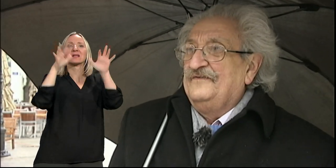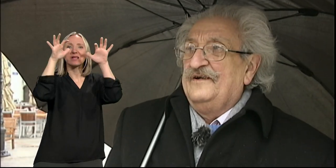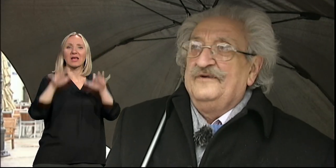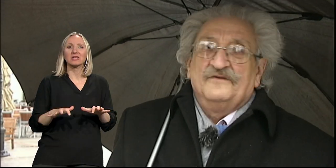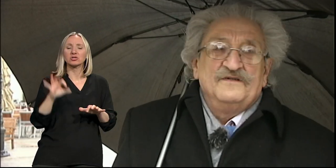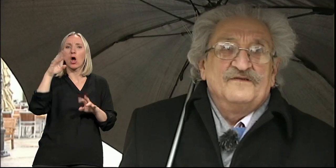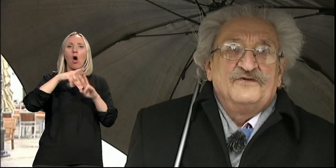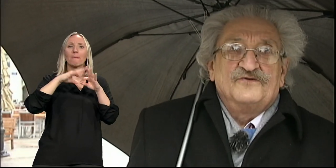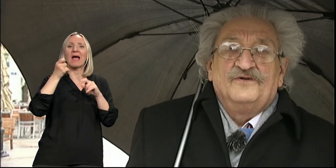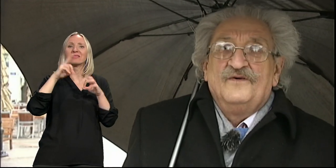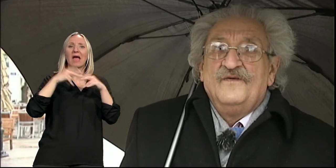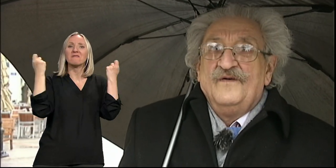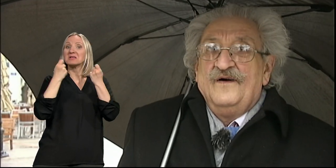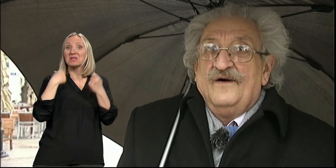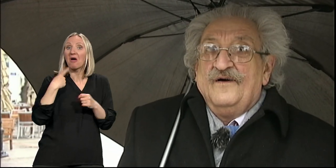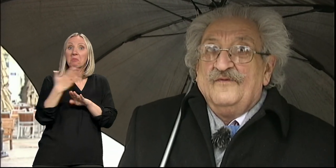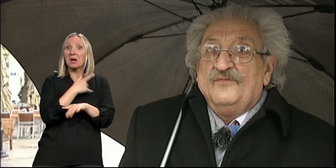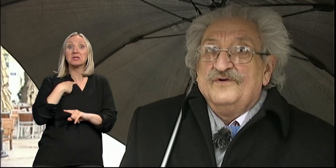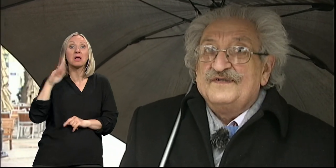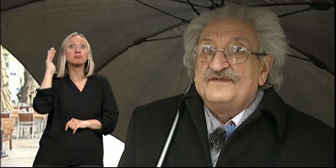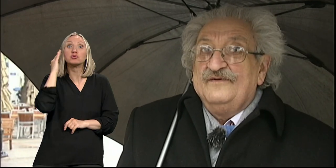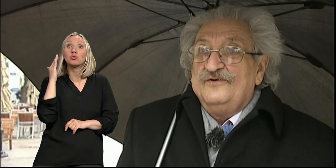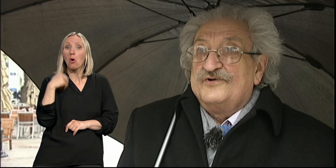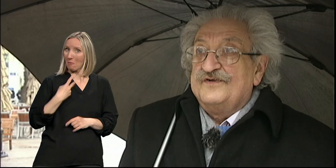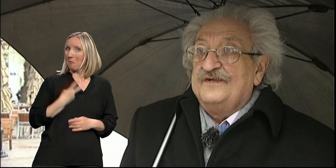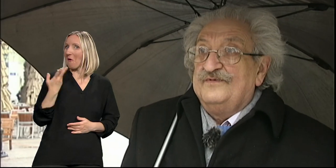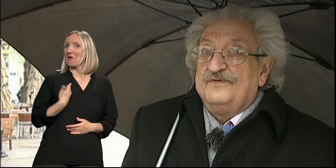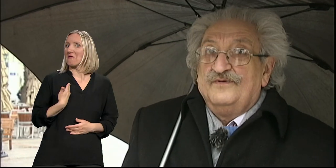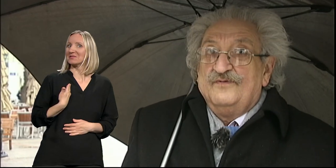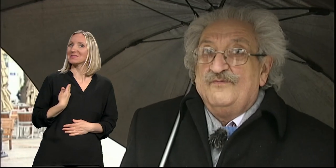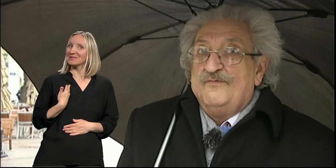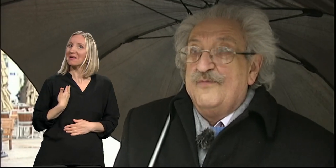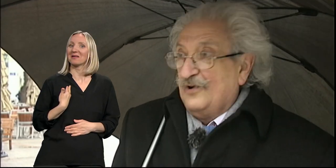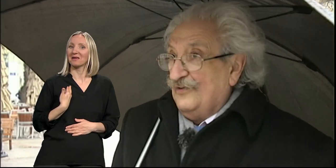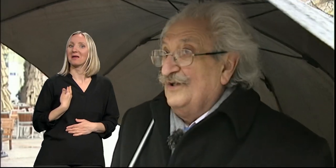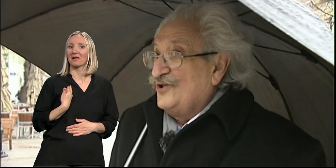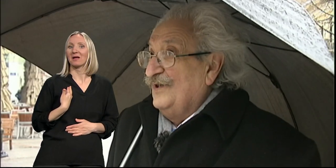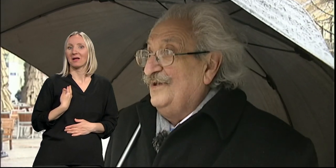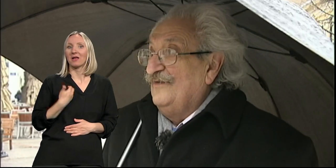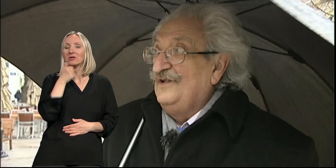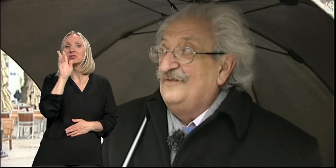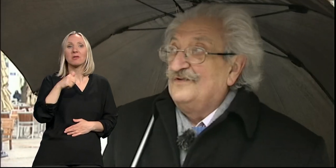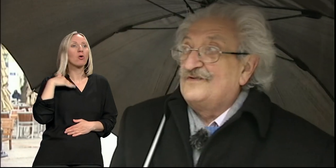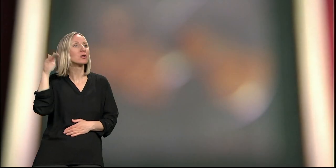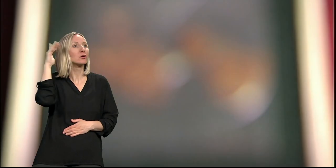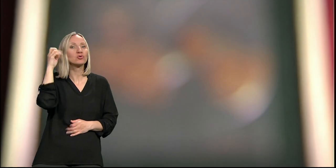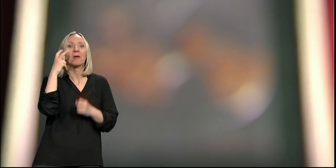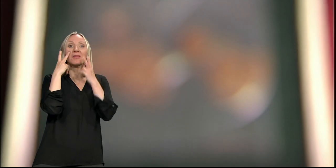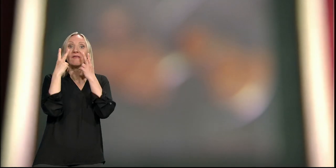nekom festivalu, ja to nisam ni čuo. Ponosan sam na ono što sam mogao da čujem i da vidim.